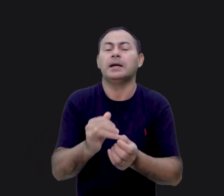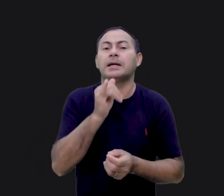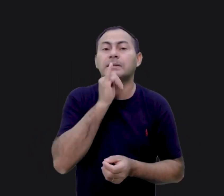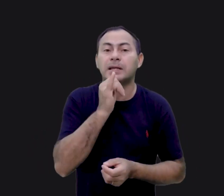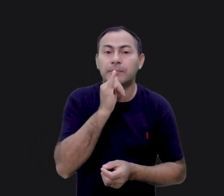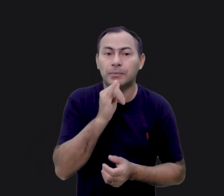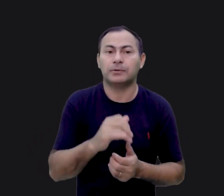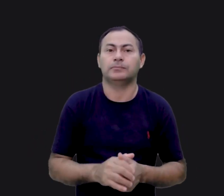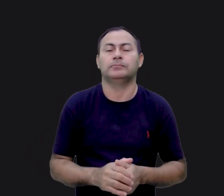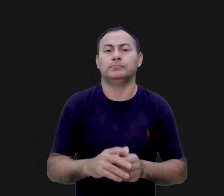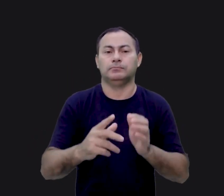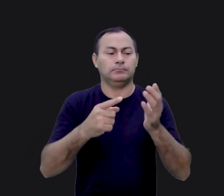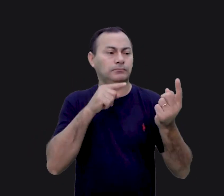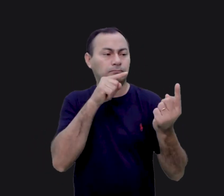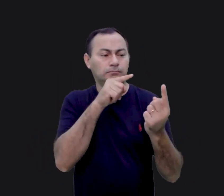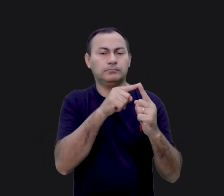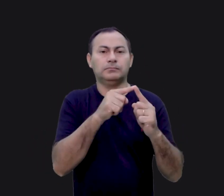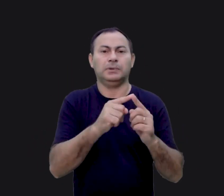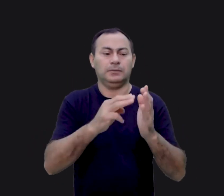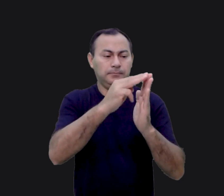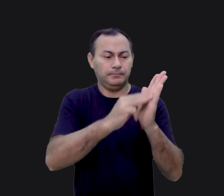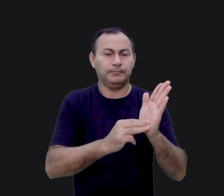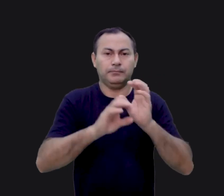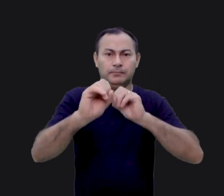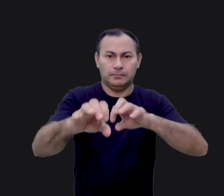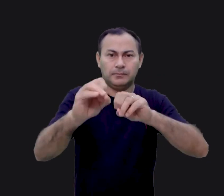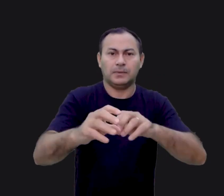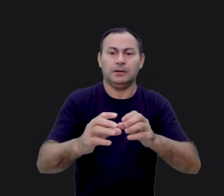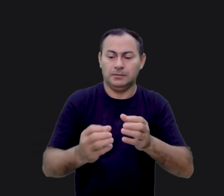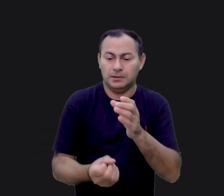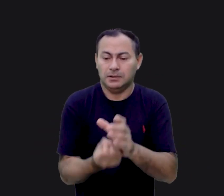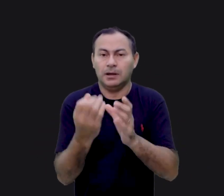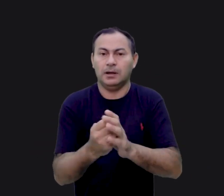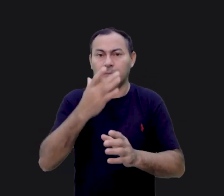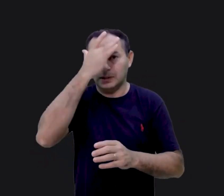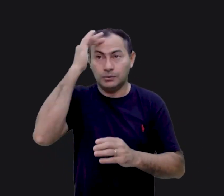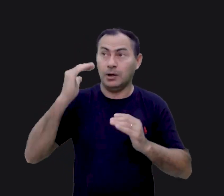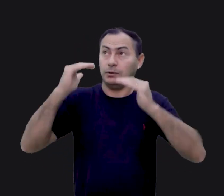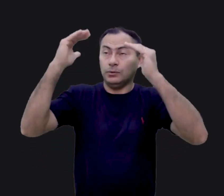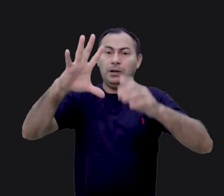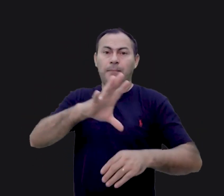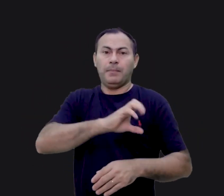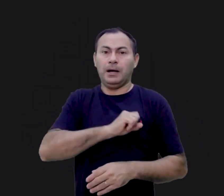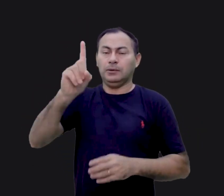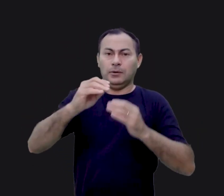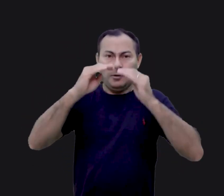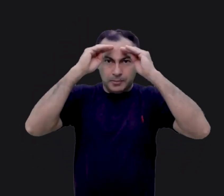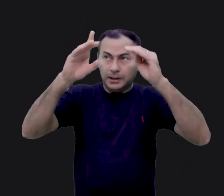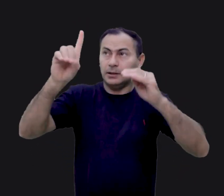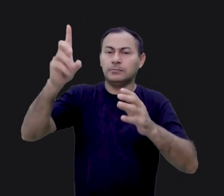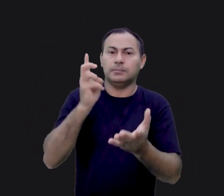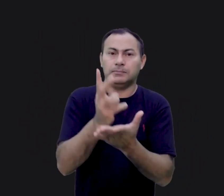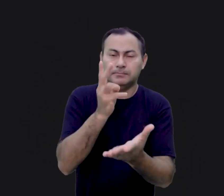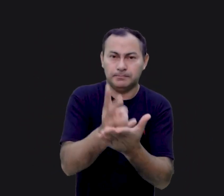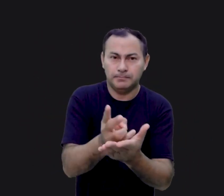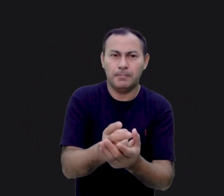exemplo o propósito desse método Educacional é produzir adultos que vão amar a Deus e obedecer a Deus para sempre